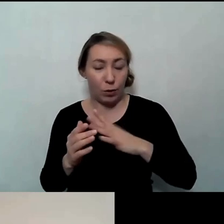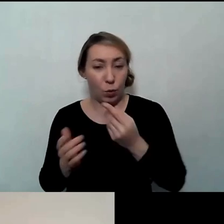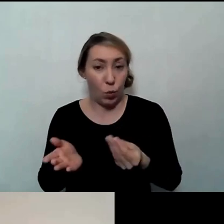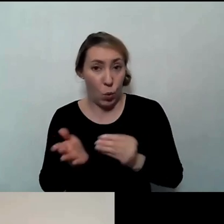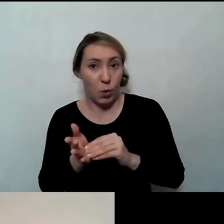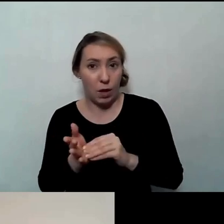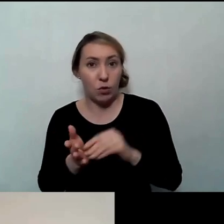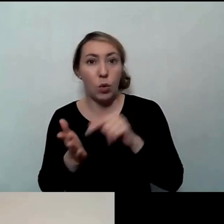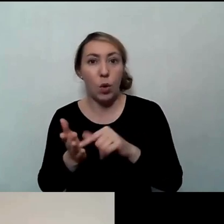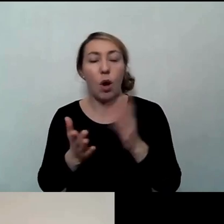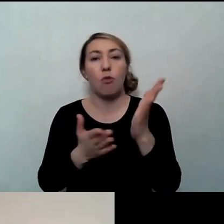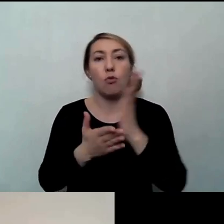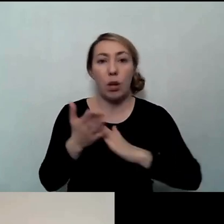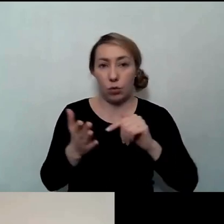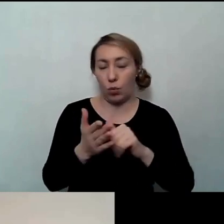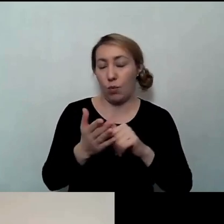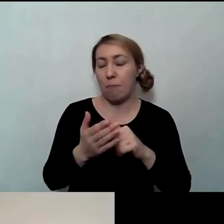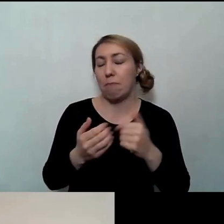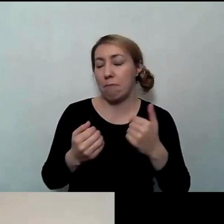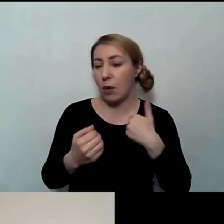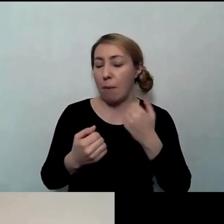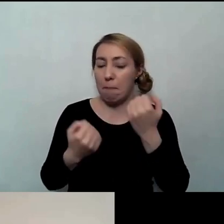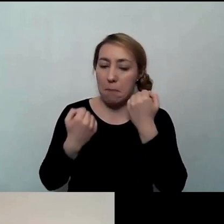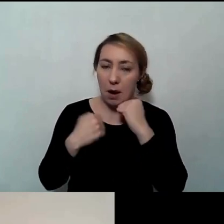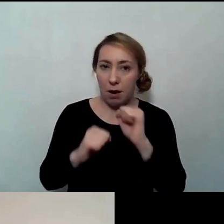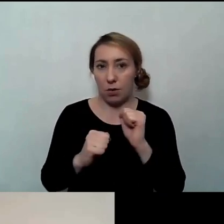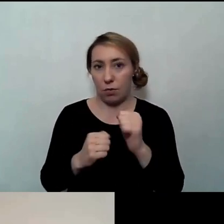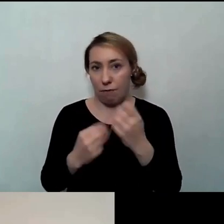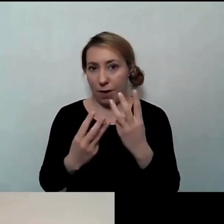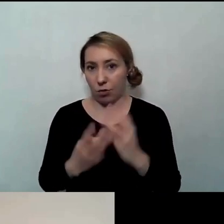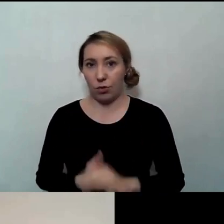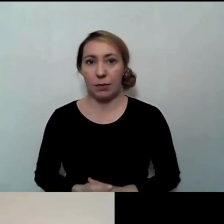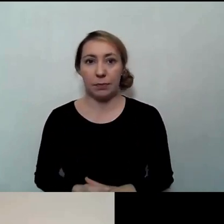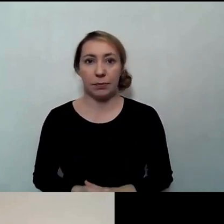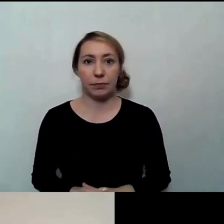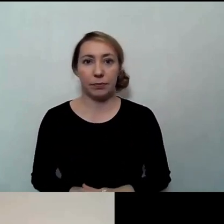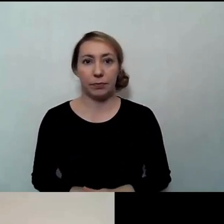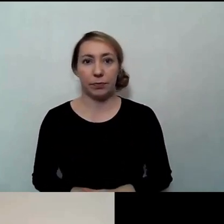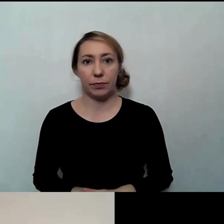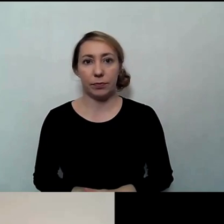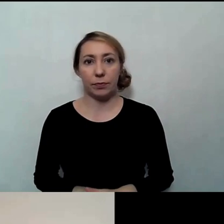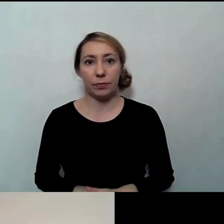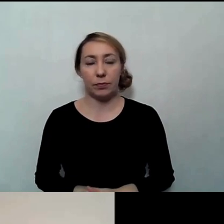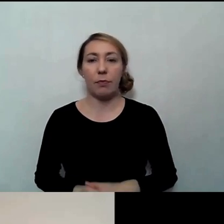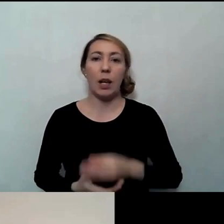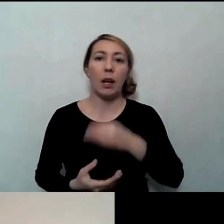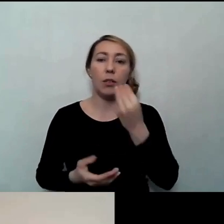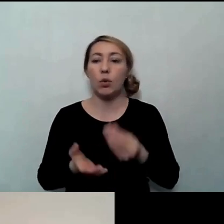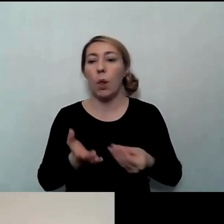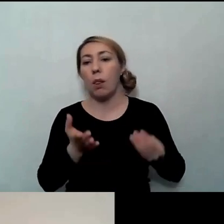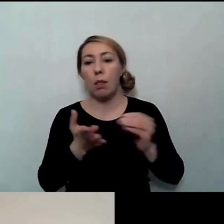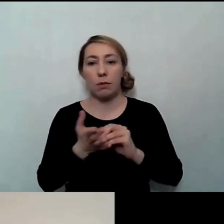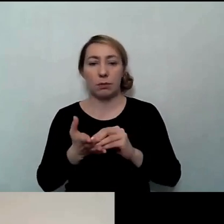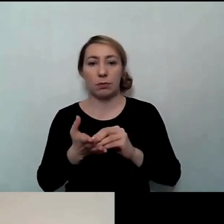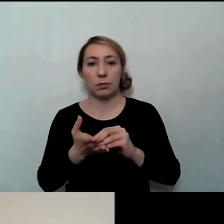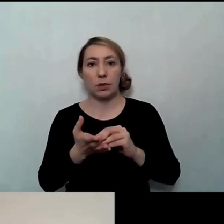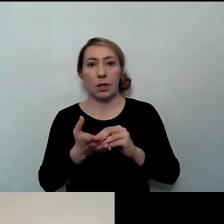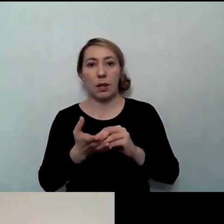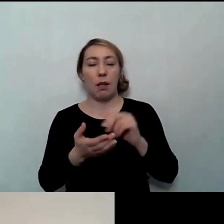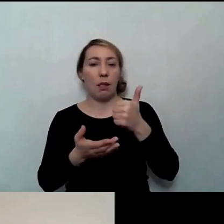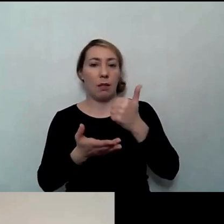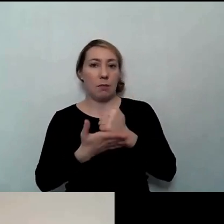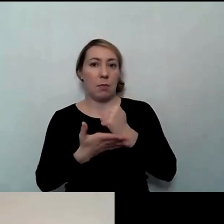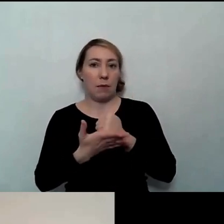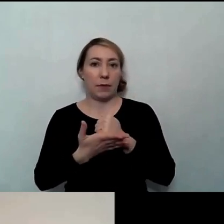że ten element był dla nas niezwykle istotny. Natomiast dodam jeszcze może jedną